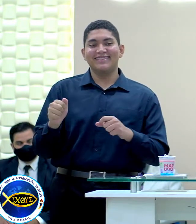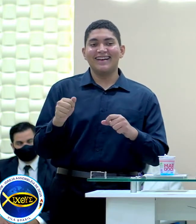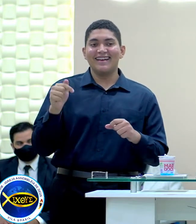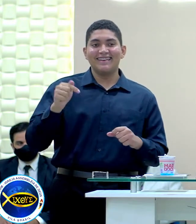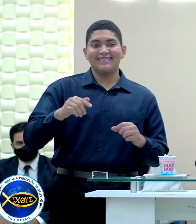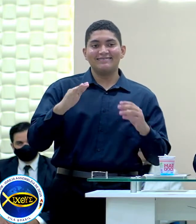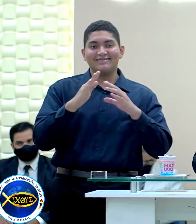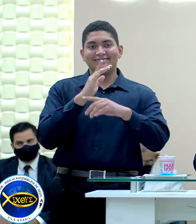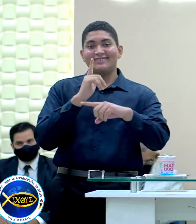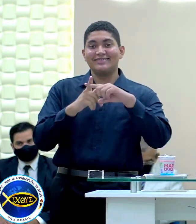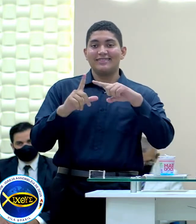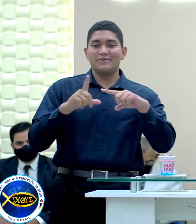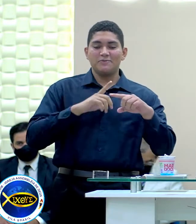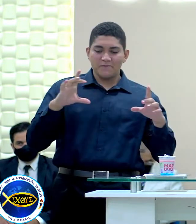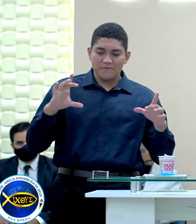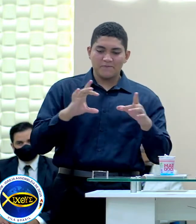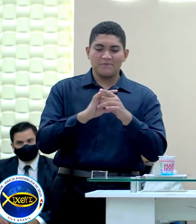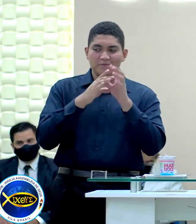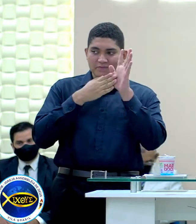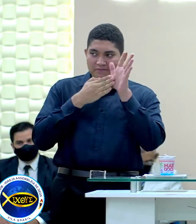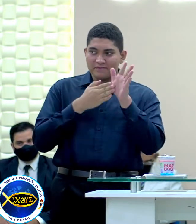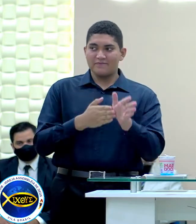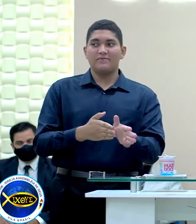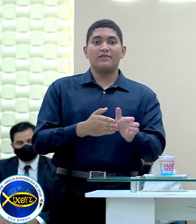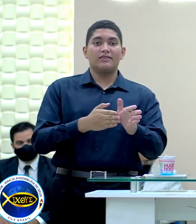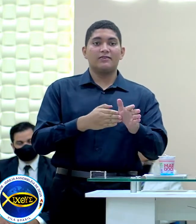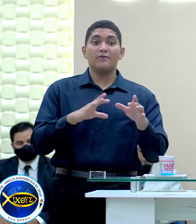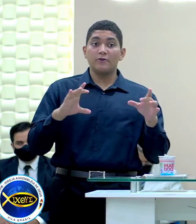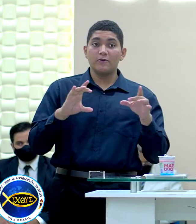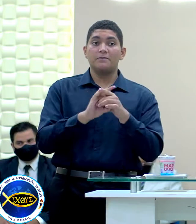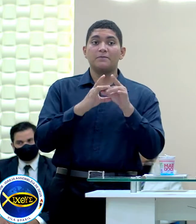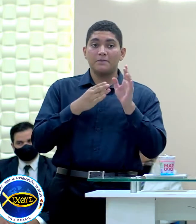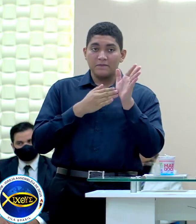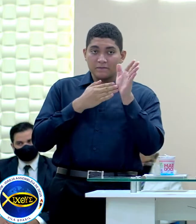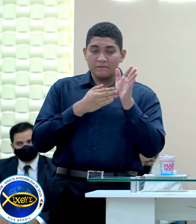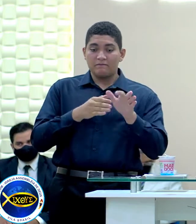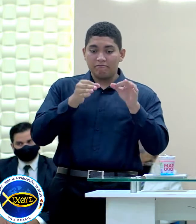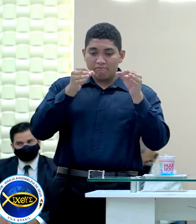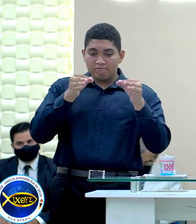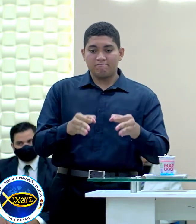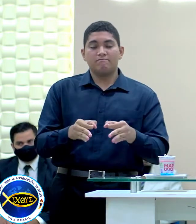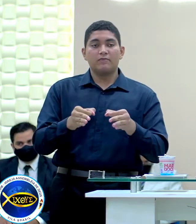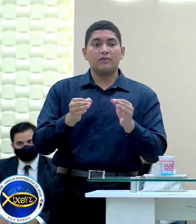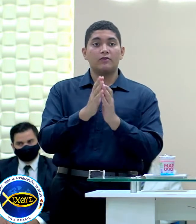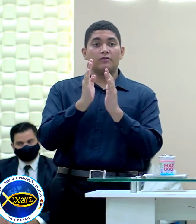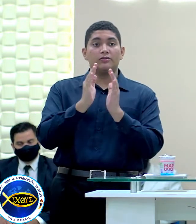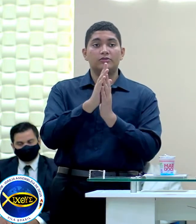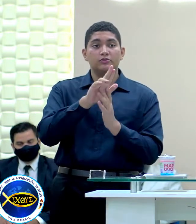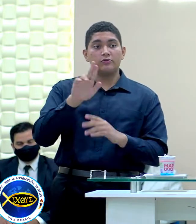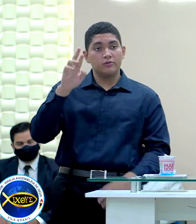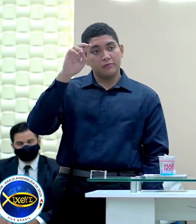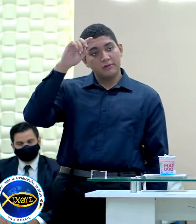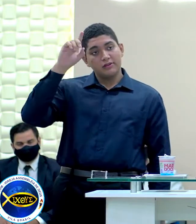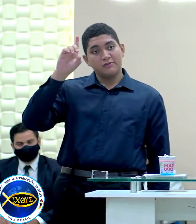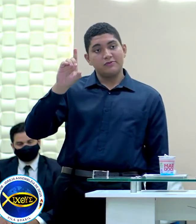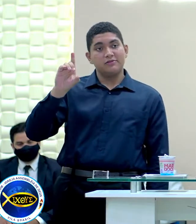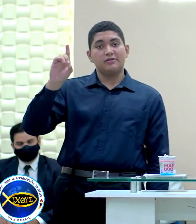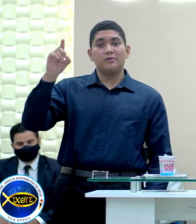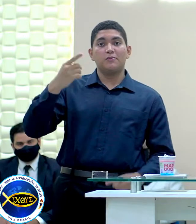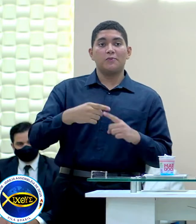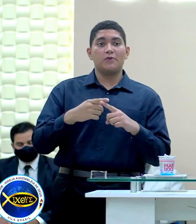firmado, na igreja é compromisso certo. Louvado seja o santo nome do Senhor, porque o nosso noivo, ele